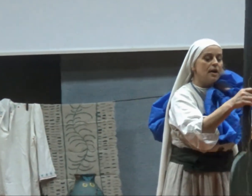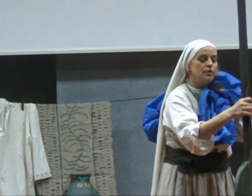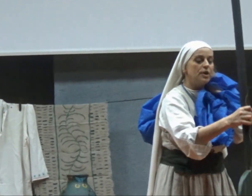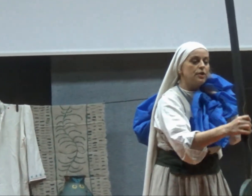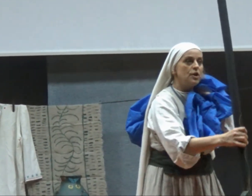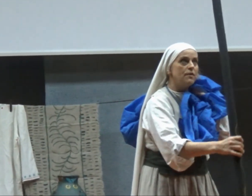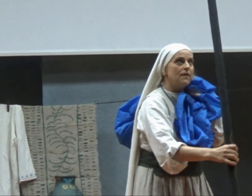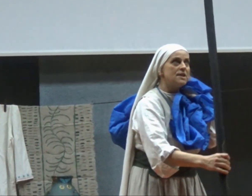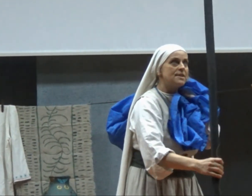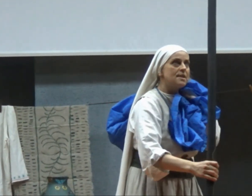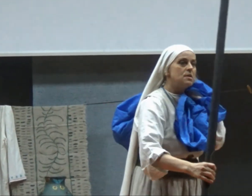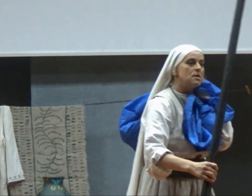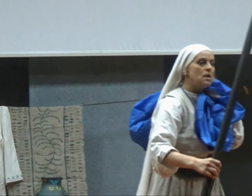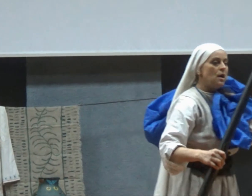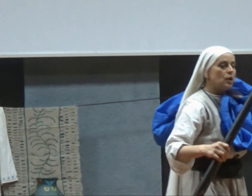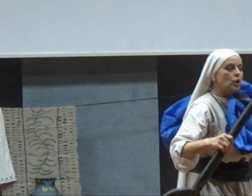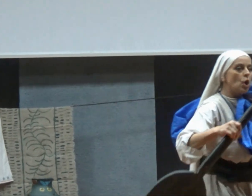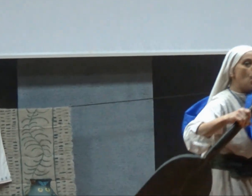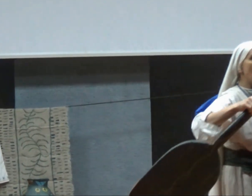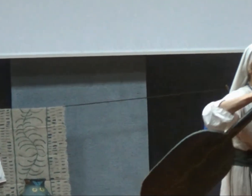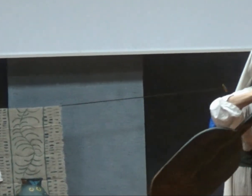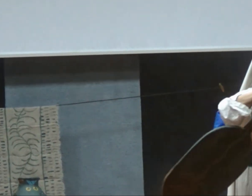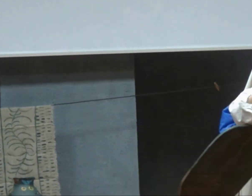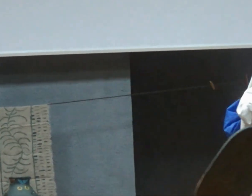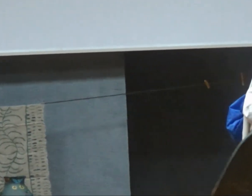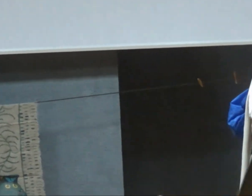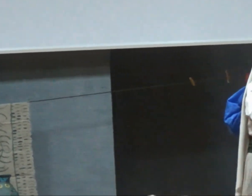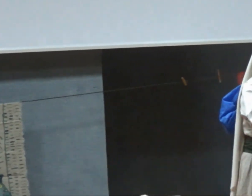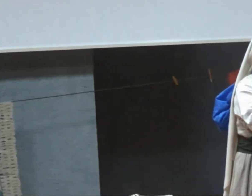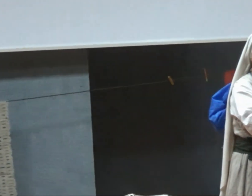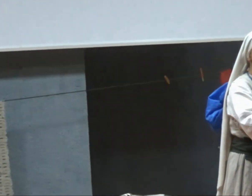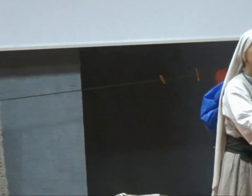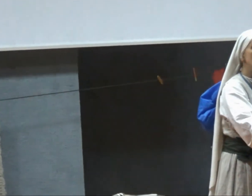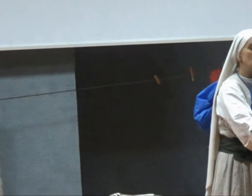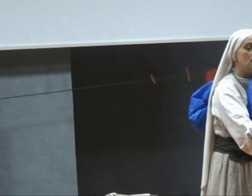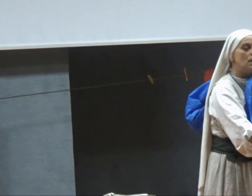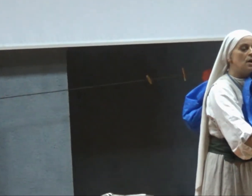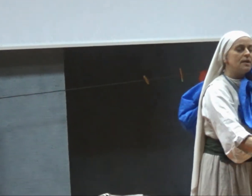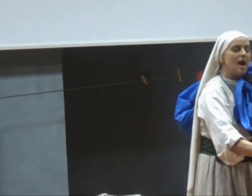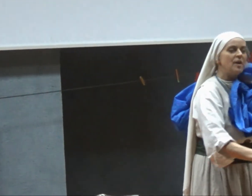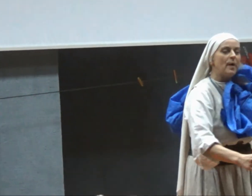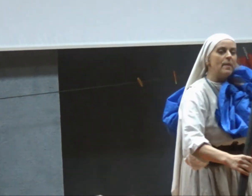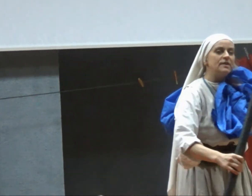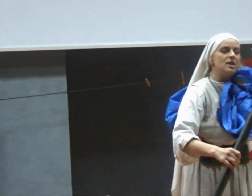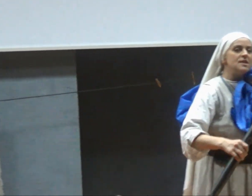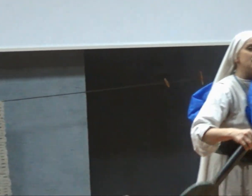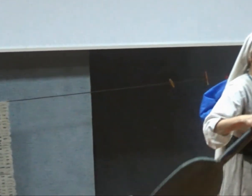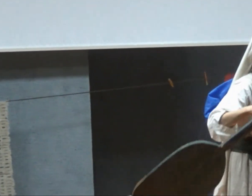Jai negyvas, kraujo kurtam.